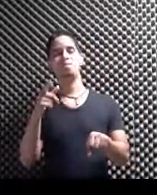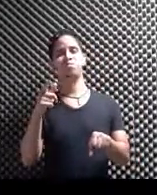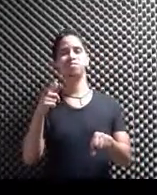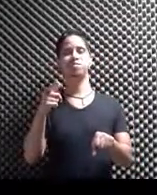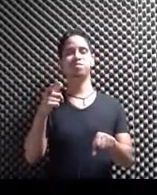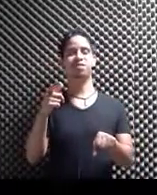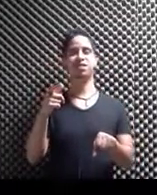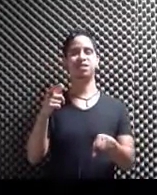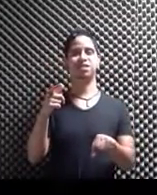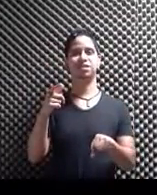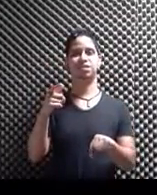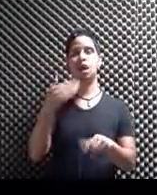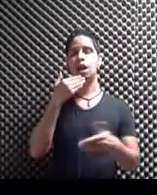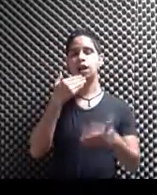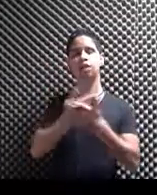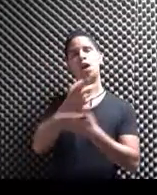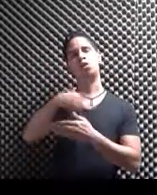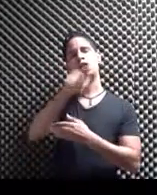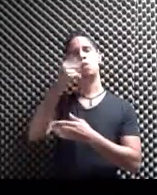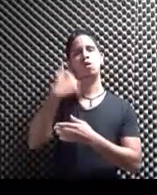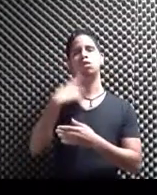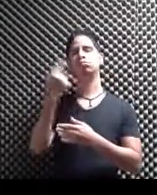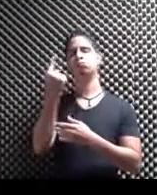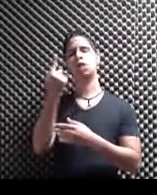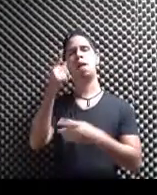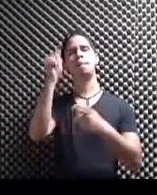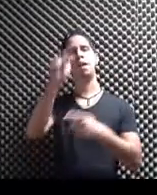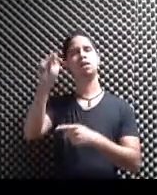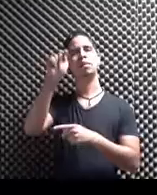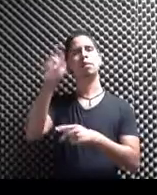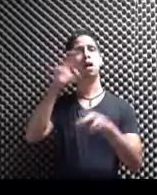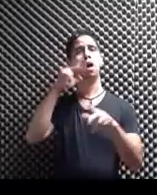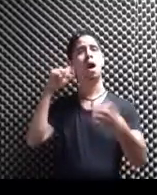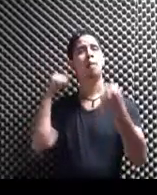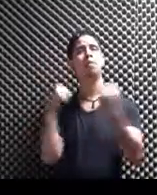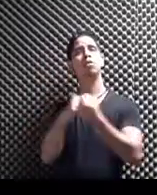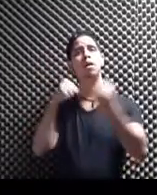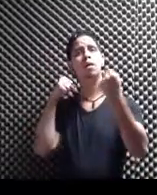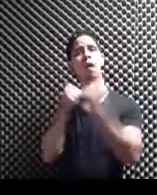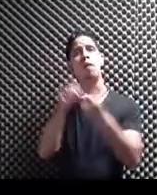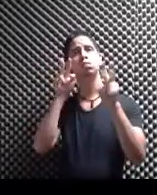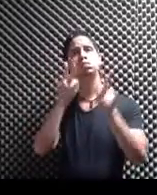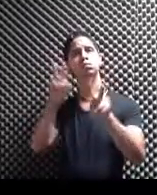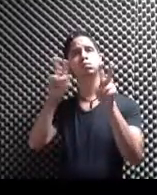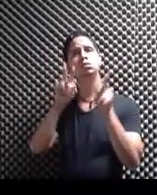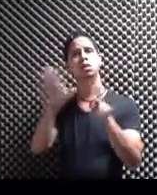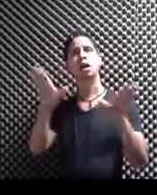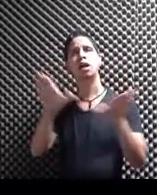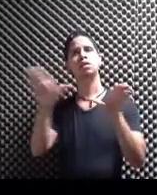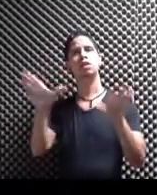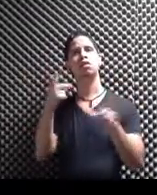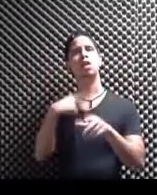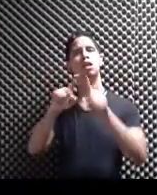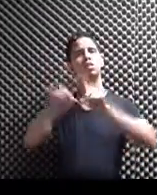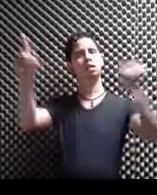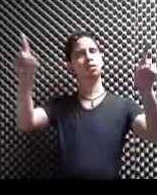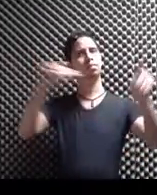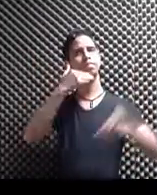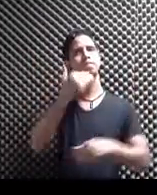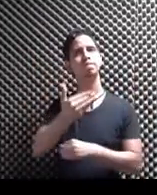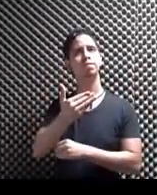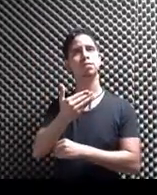así que gracias a ustedes por estar ahí martes tras martes apoyándonos y haciendo la diferencia así